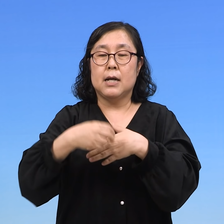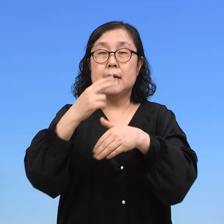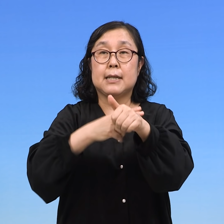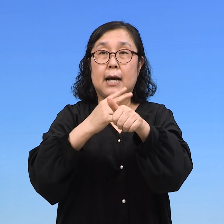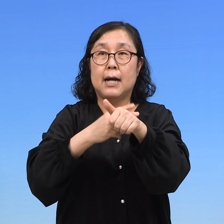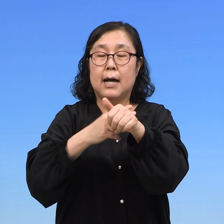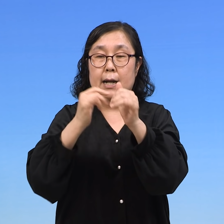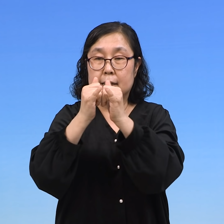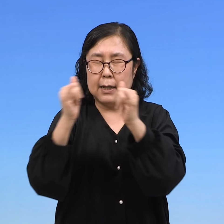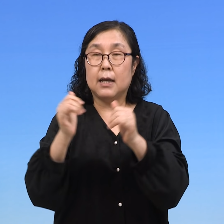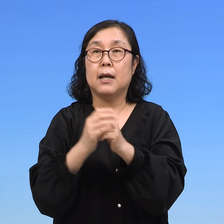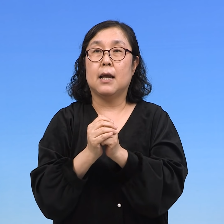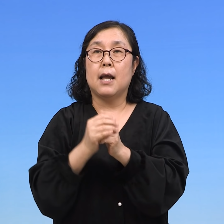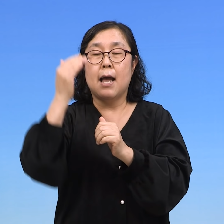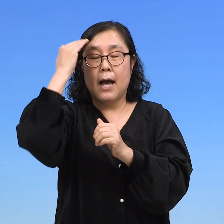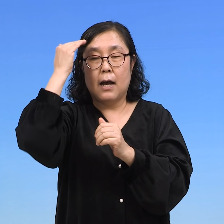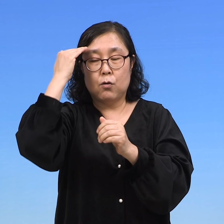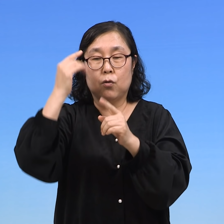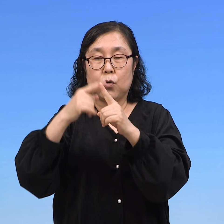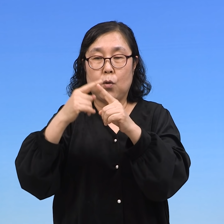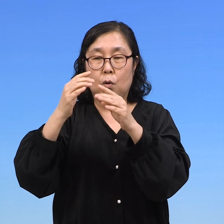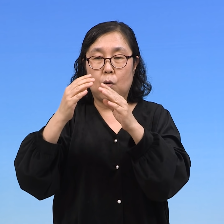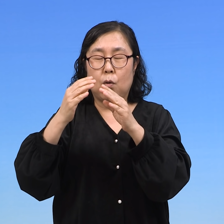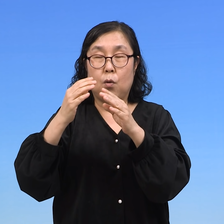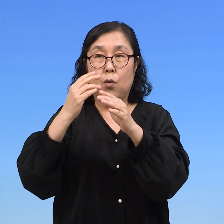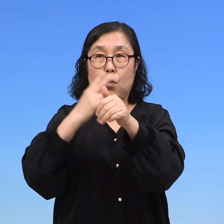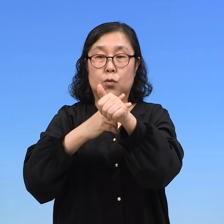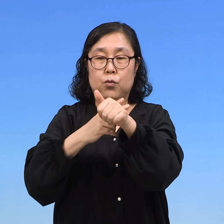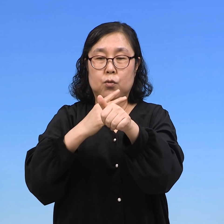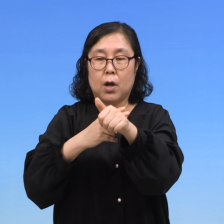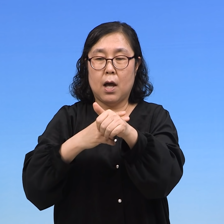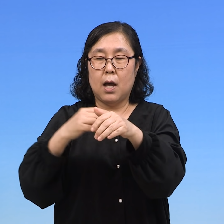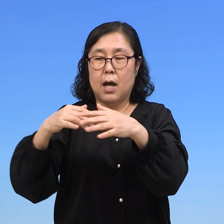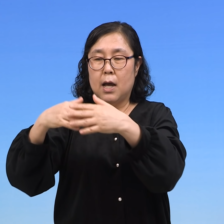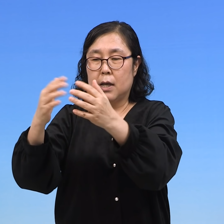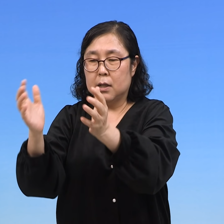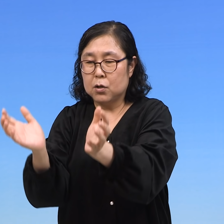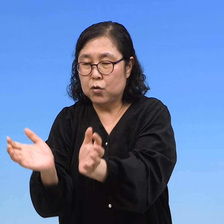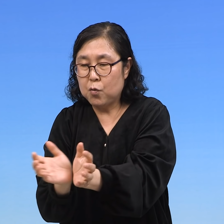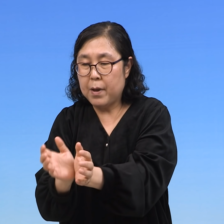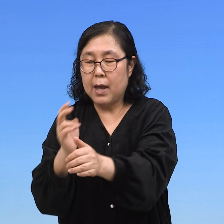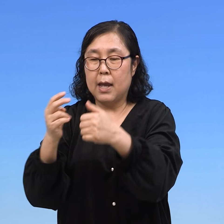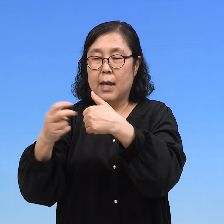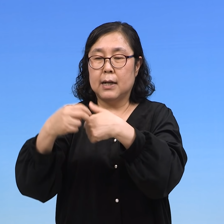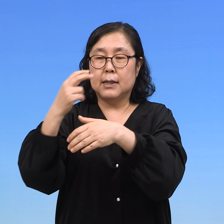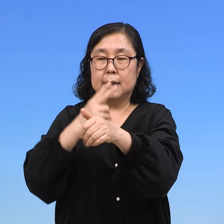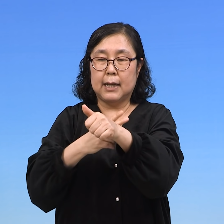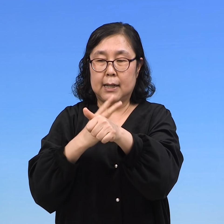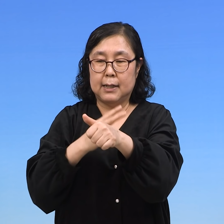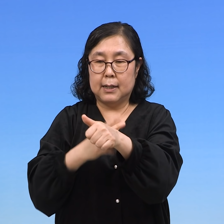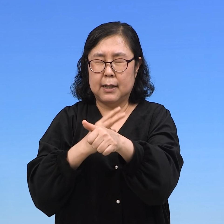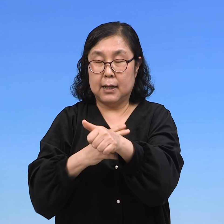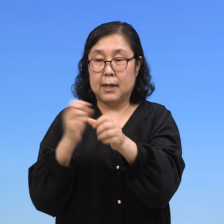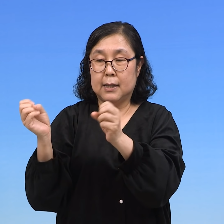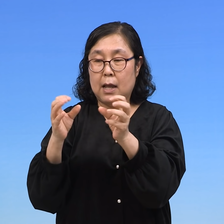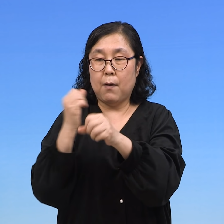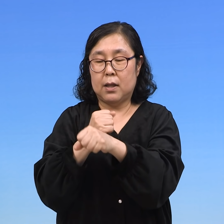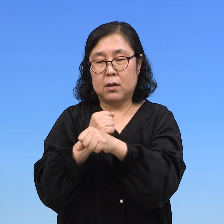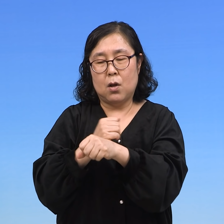호킹스 의사들이요 이 한국 교수분이 들어가 있는 그룹의 의사들을 보니까 종종 이런 말을 한대요